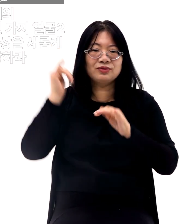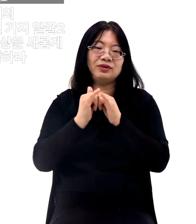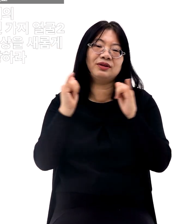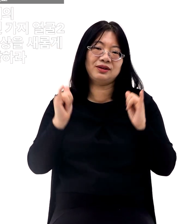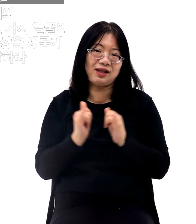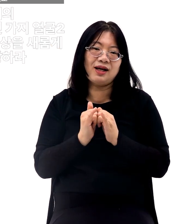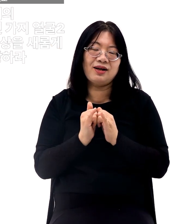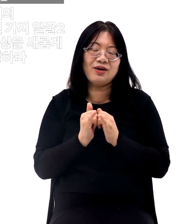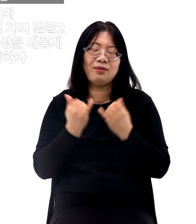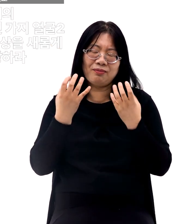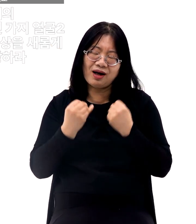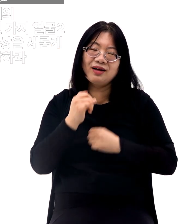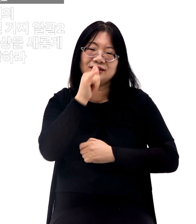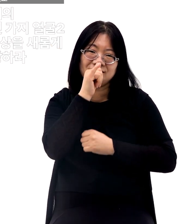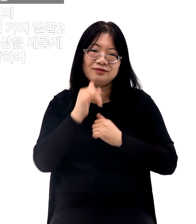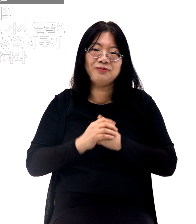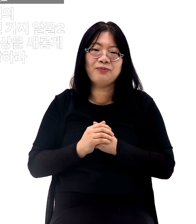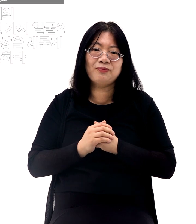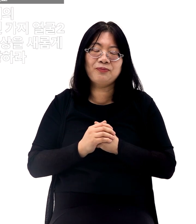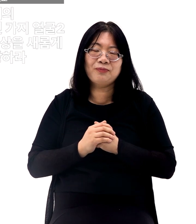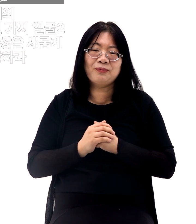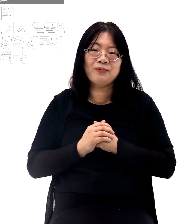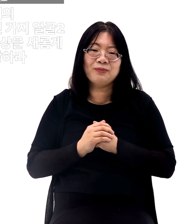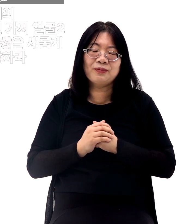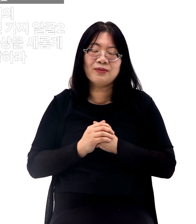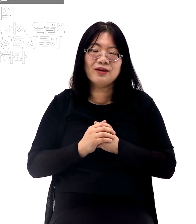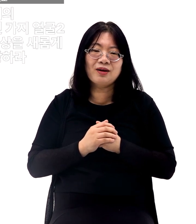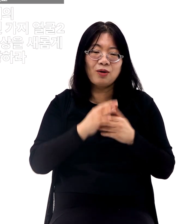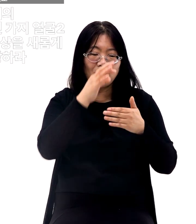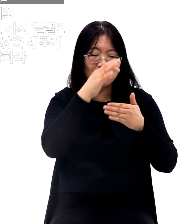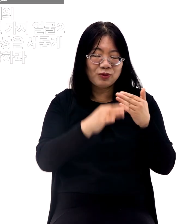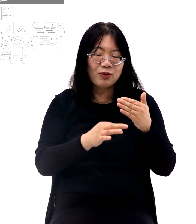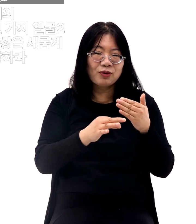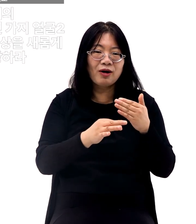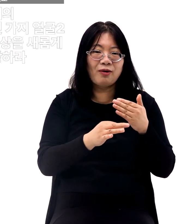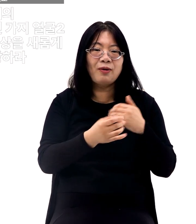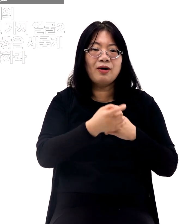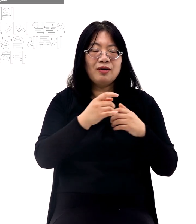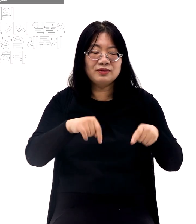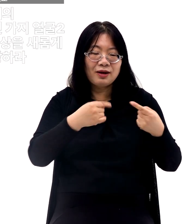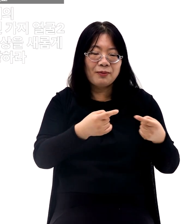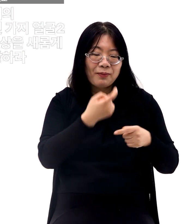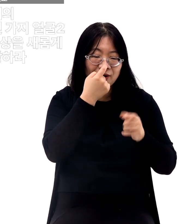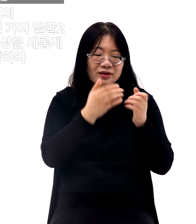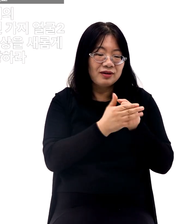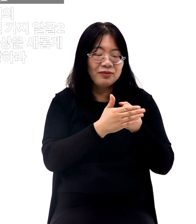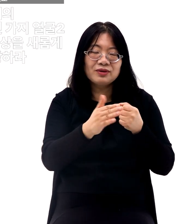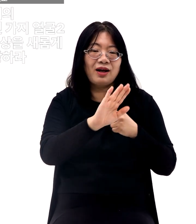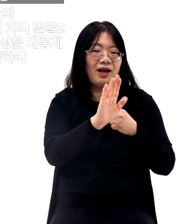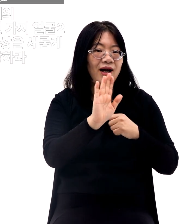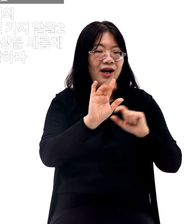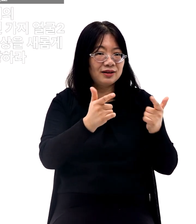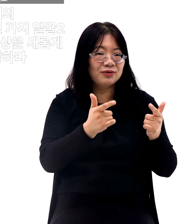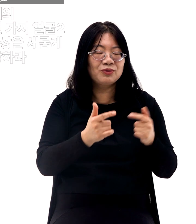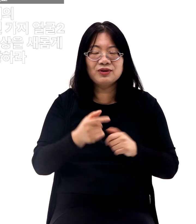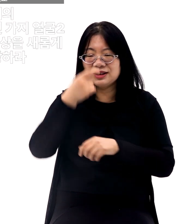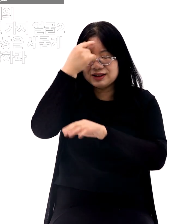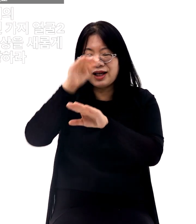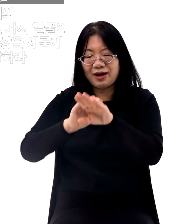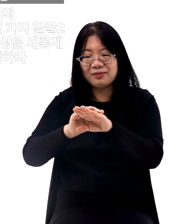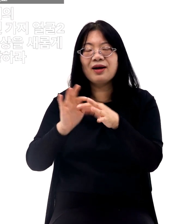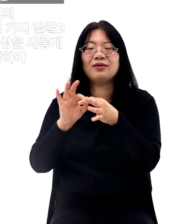일어나고 있단 말이에요. 그게 무슨 프로그램으로 되어지는 일이 아니고 예배예요. 그 지난주